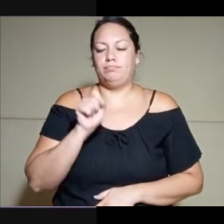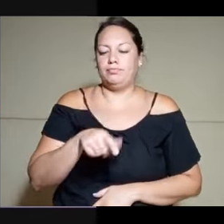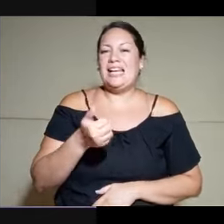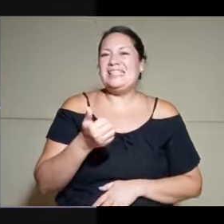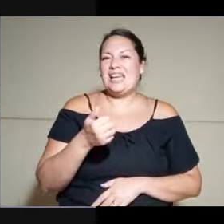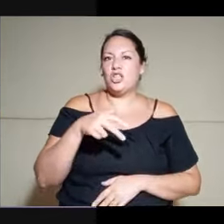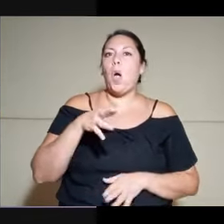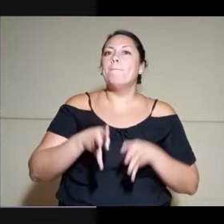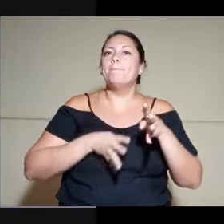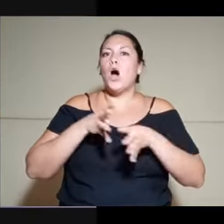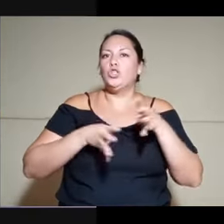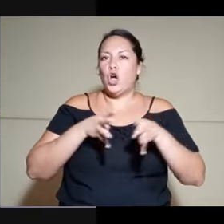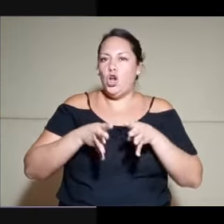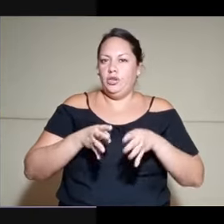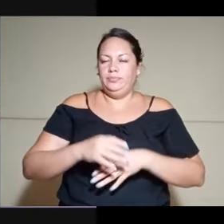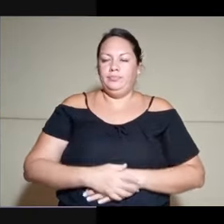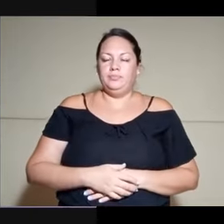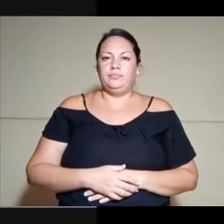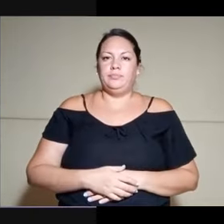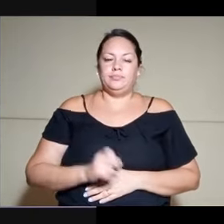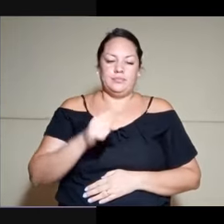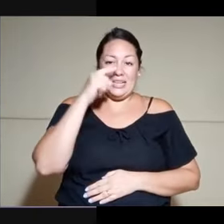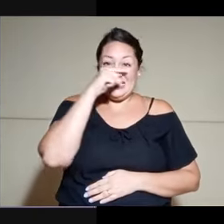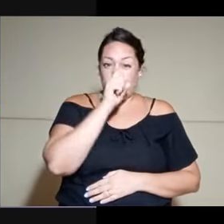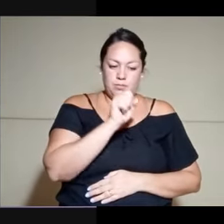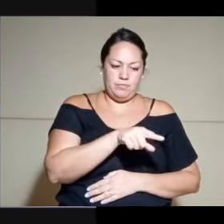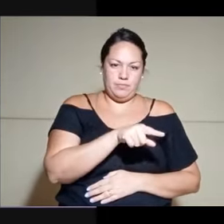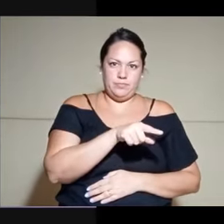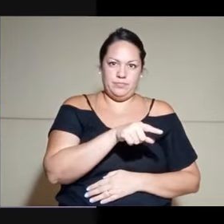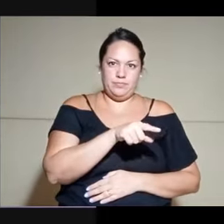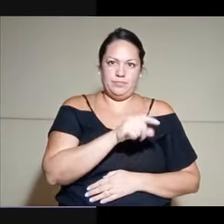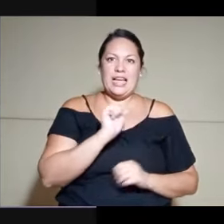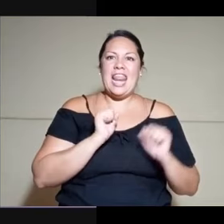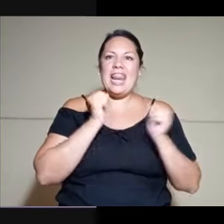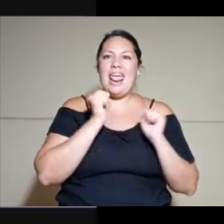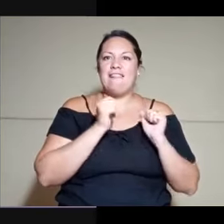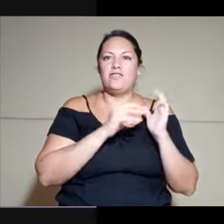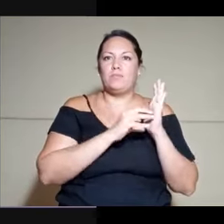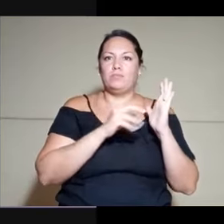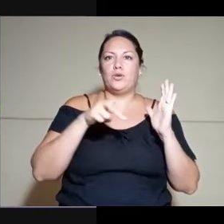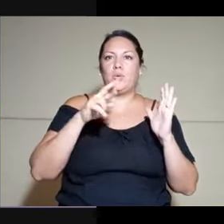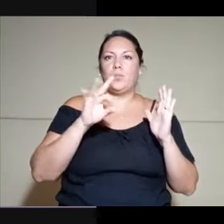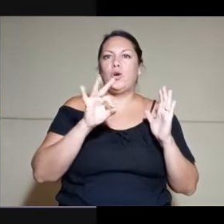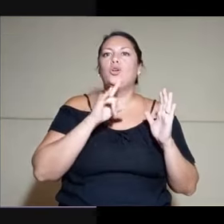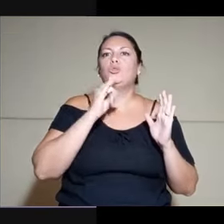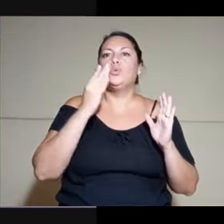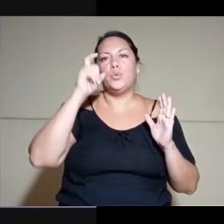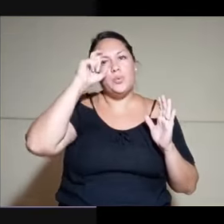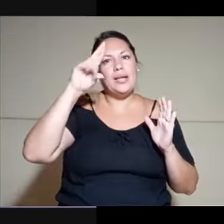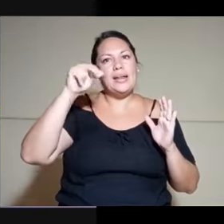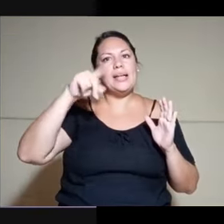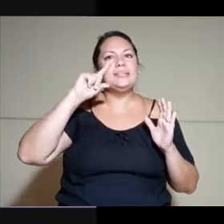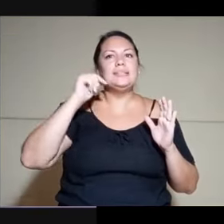¿Sí? Bien. Entonces, eso hace el sexto par, es un nervio motor. Vamos